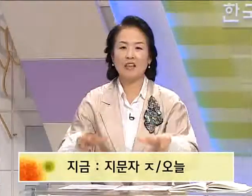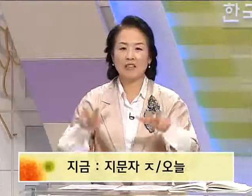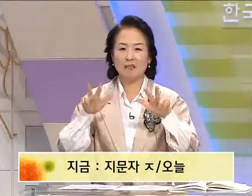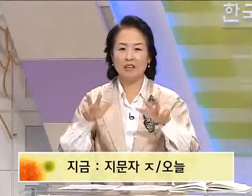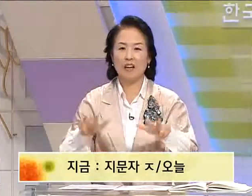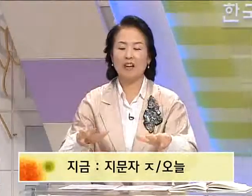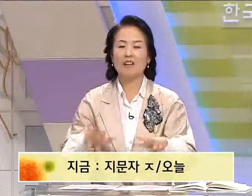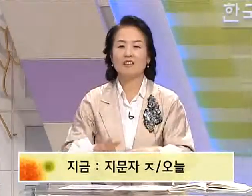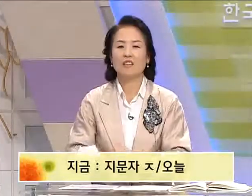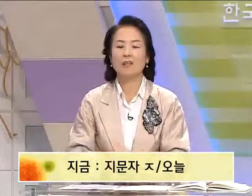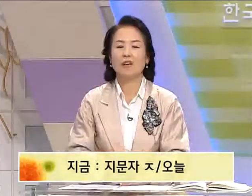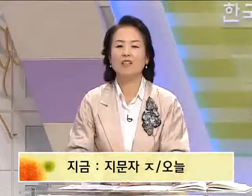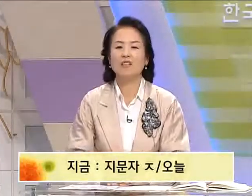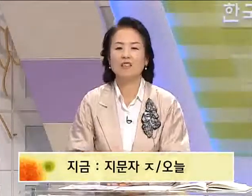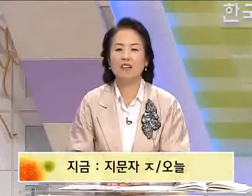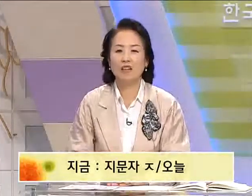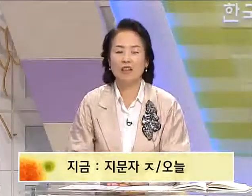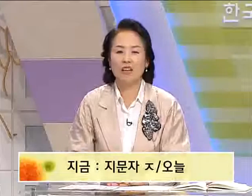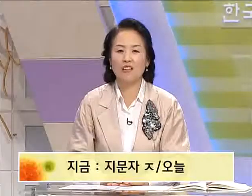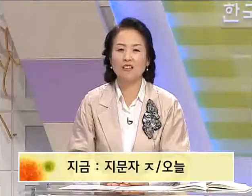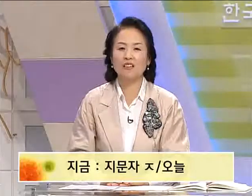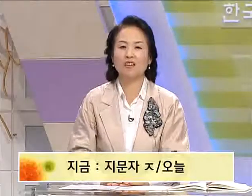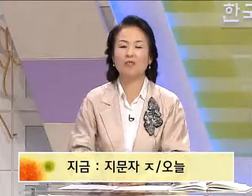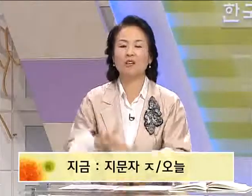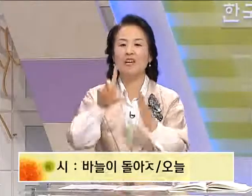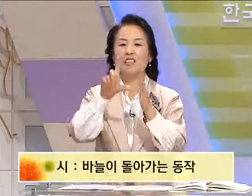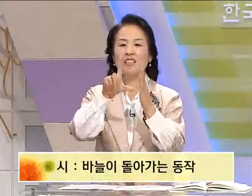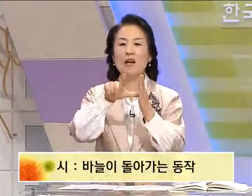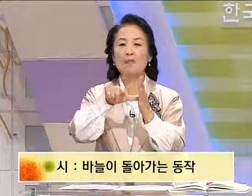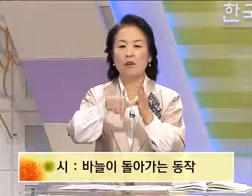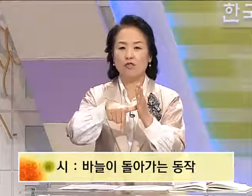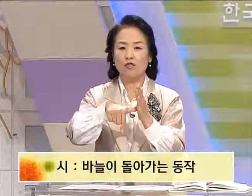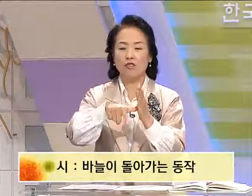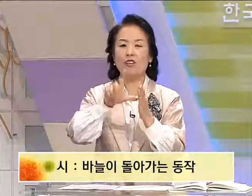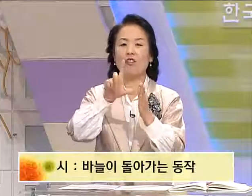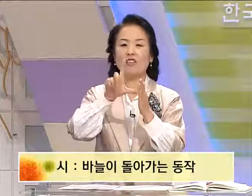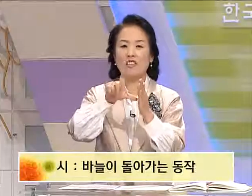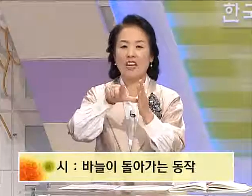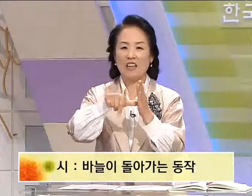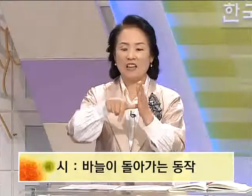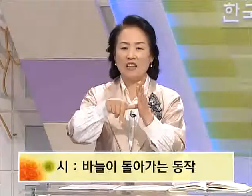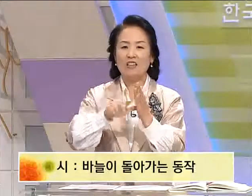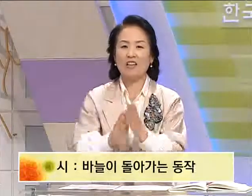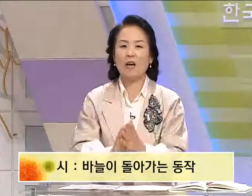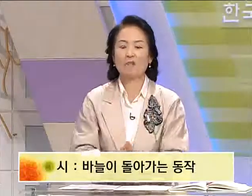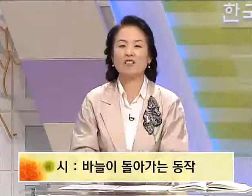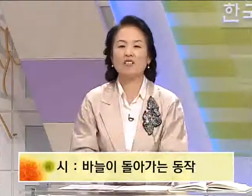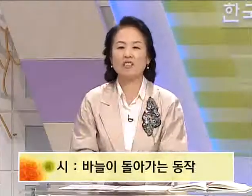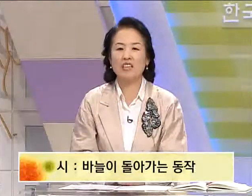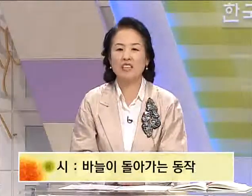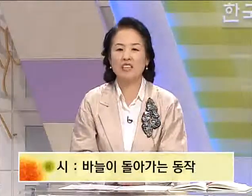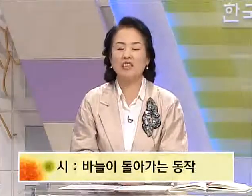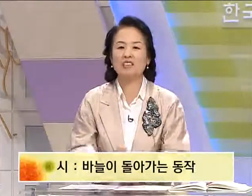되겠습니다. 자, 몇 시예요 할 때는. 자, 여러분 시간 배우셨죠? 시간. 자, 몇 시 할 때 시는